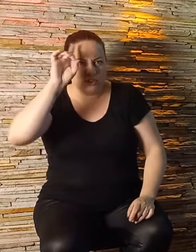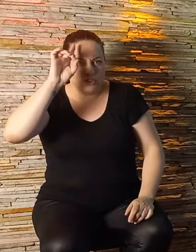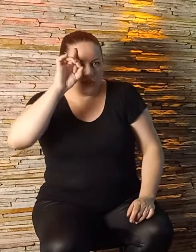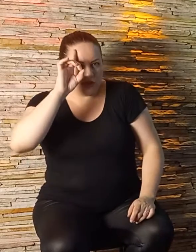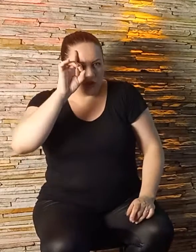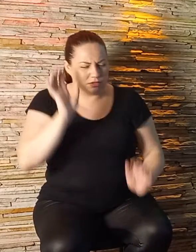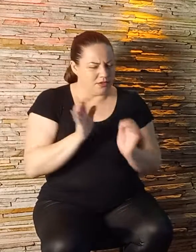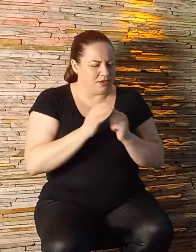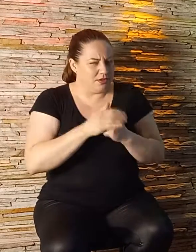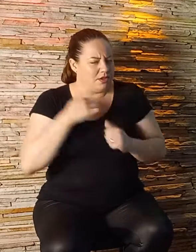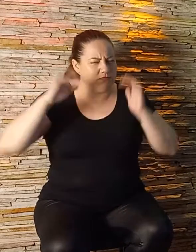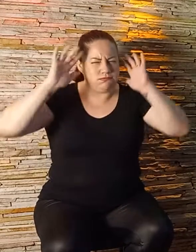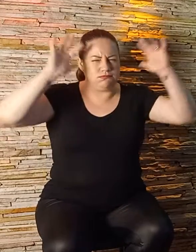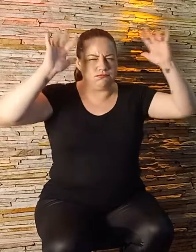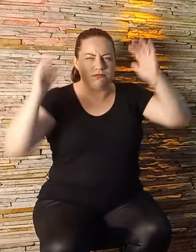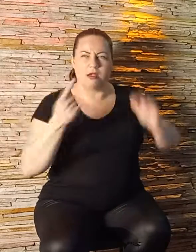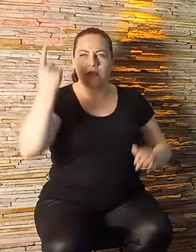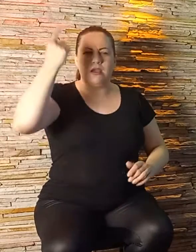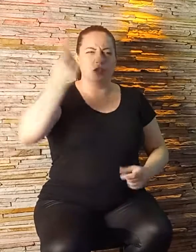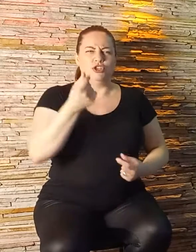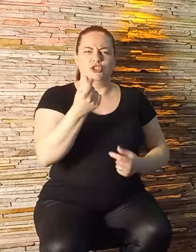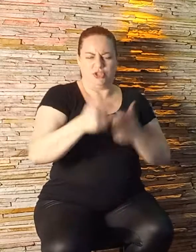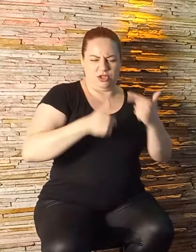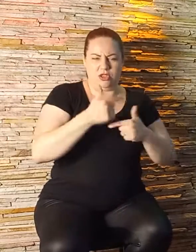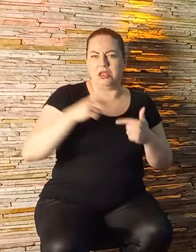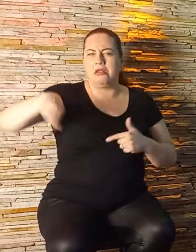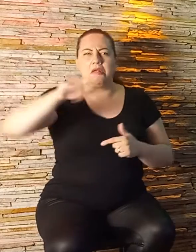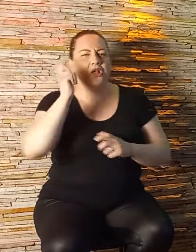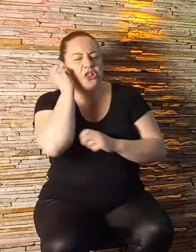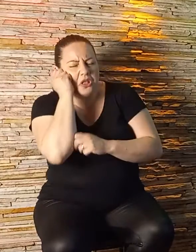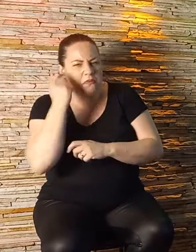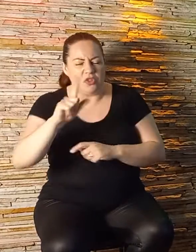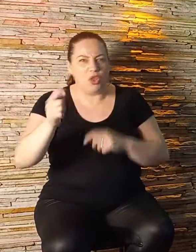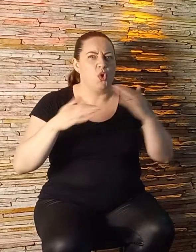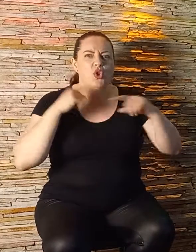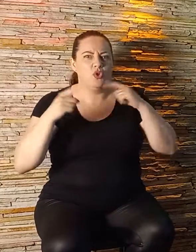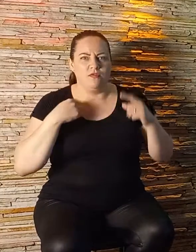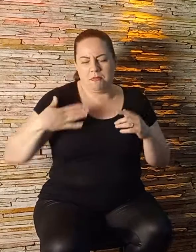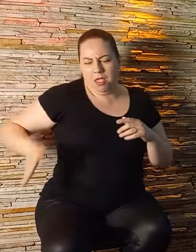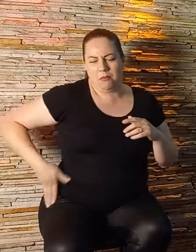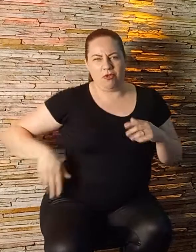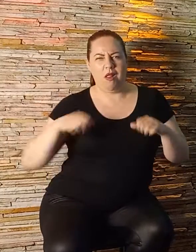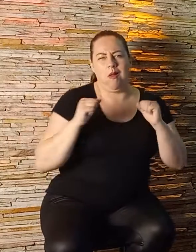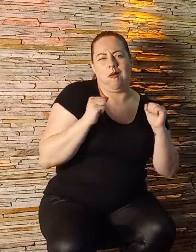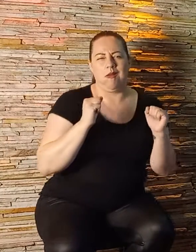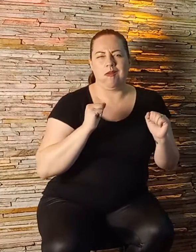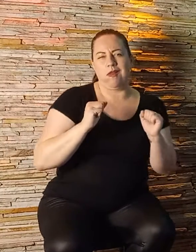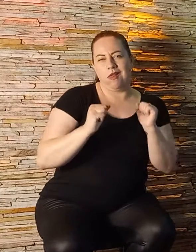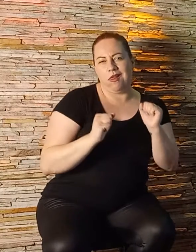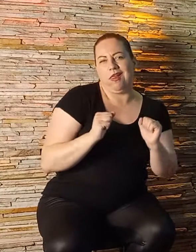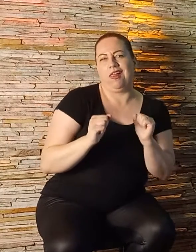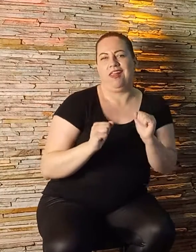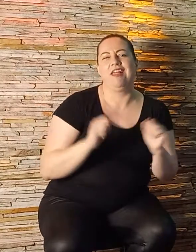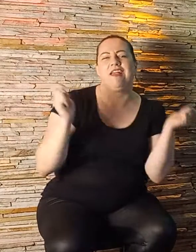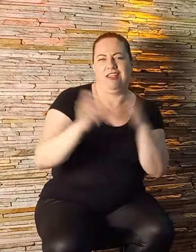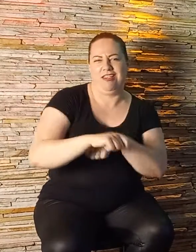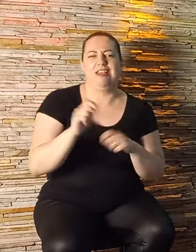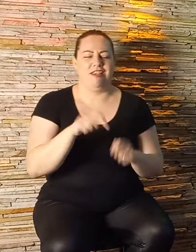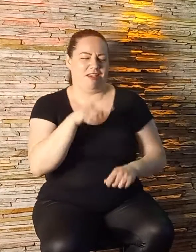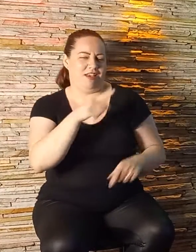sou o dinheiro enquanto a maioria dar uma dúvida na ela mexe igual sacola dessas